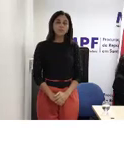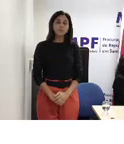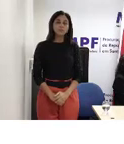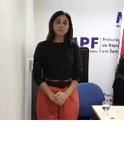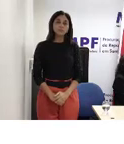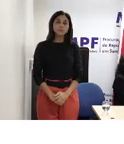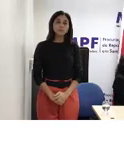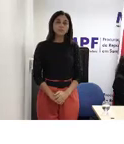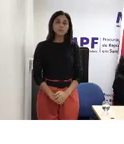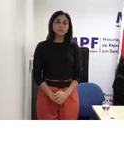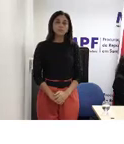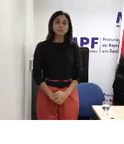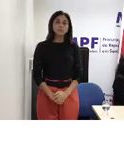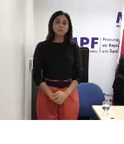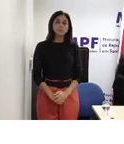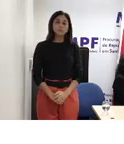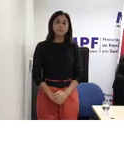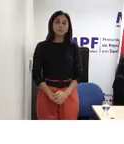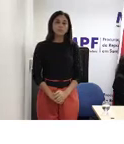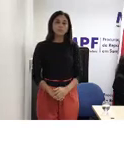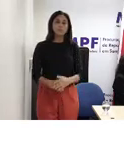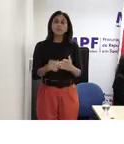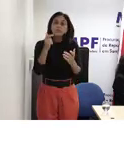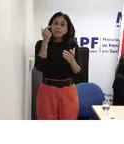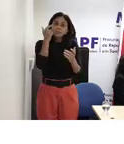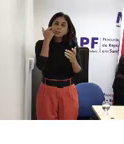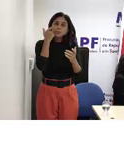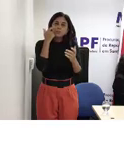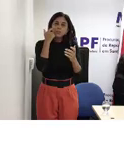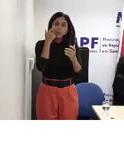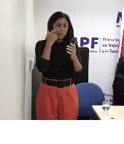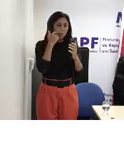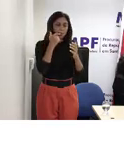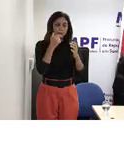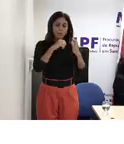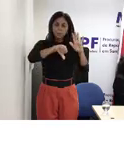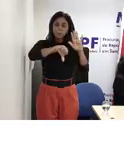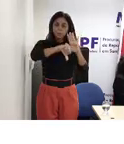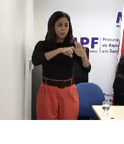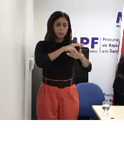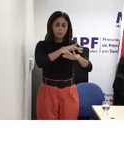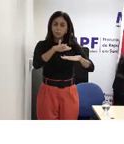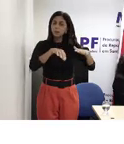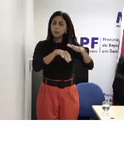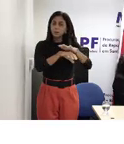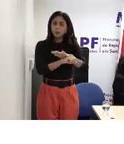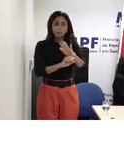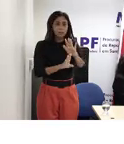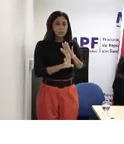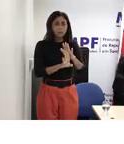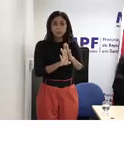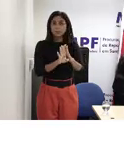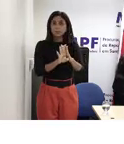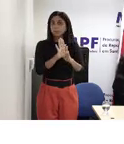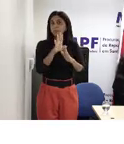uma crescente tão rápida que 25% hoje das operações da polícia federal é destinado Ao Combate esses crimes